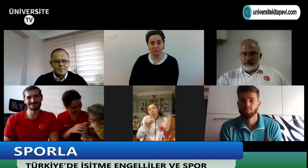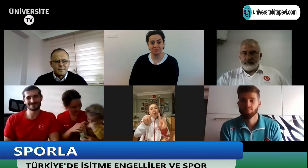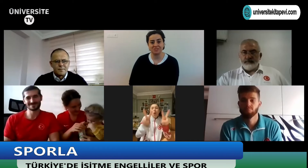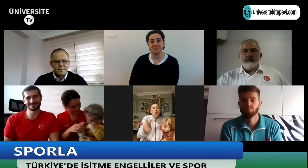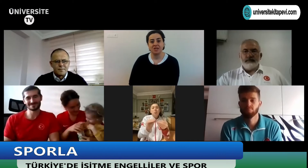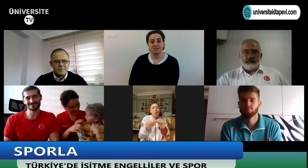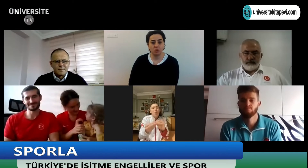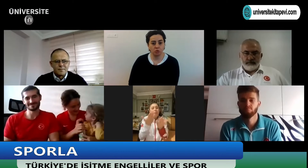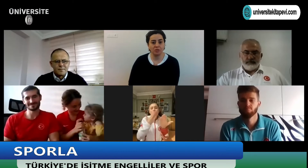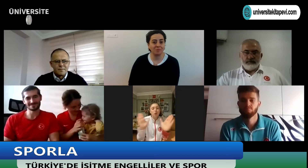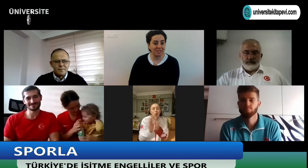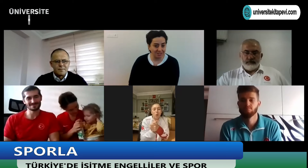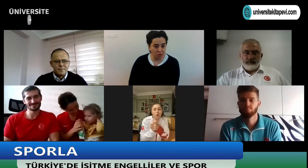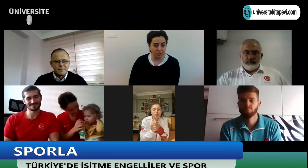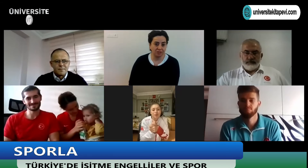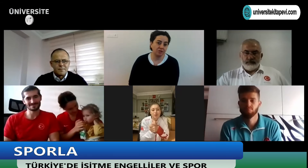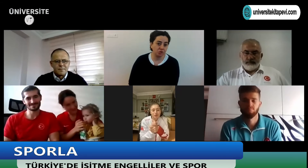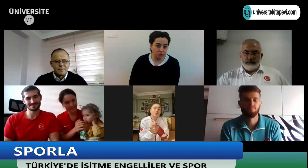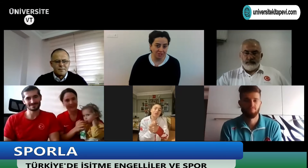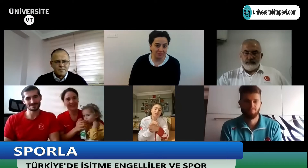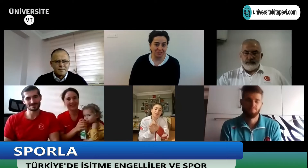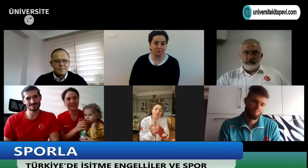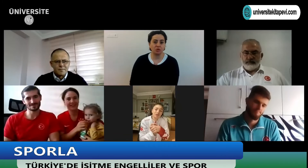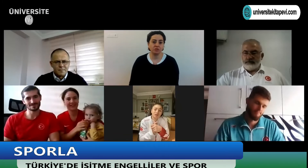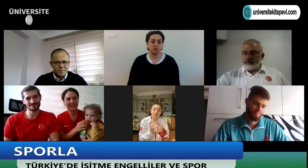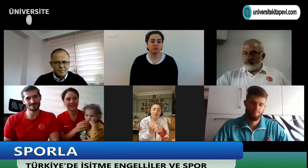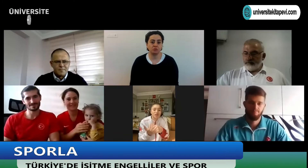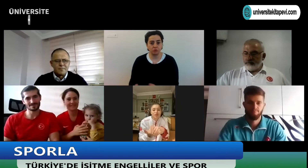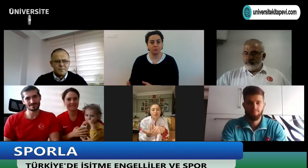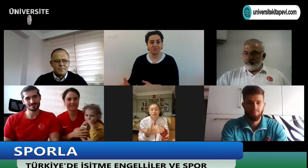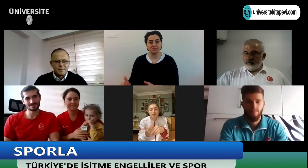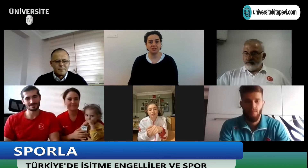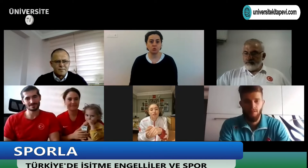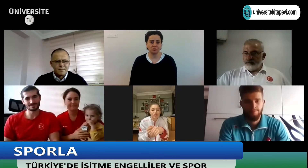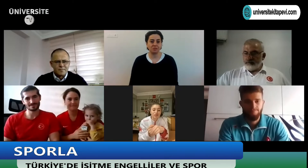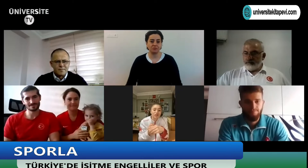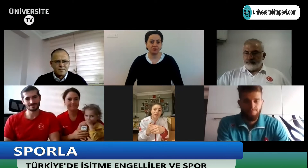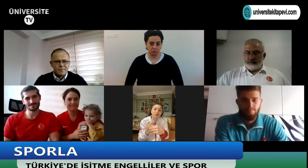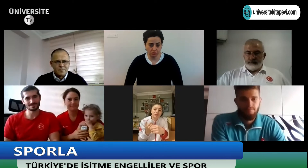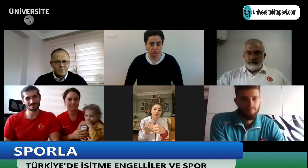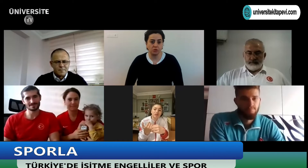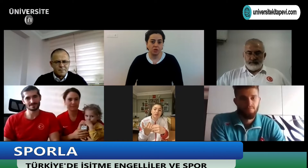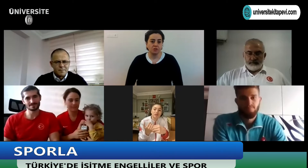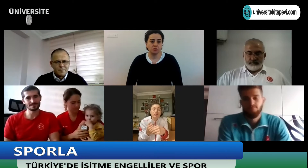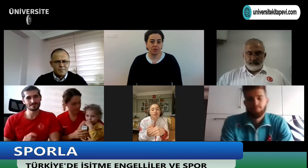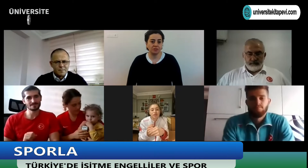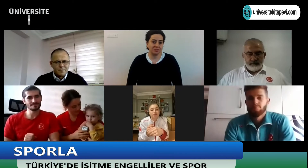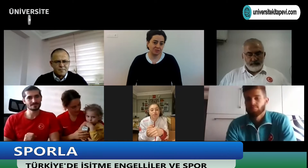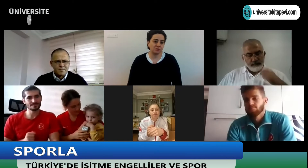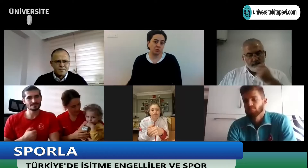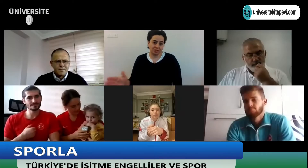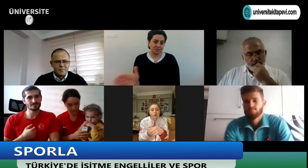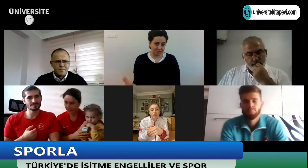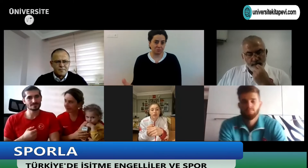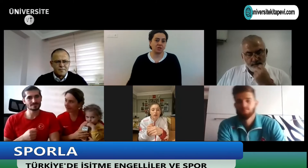bazen kulüplerimiz salonu temin edemiyorlar, antrenör temin edemiyorlar. Çünkü kulüp bazında çok zayıf kalıyoruz.